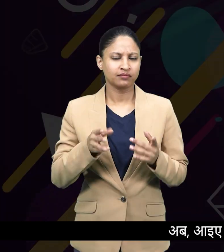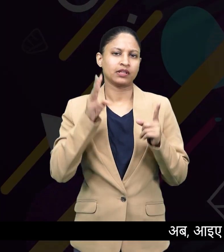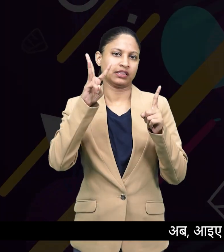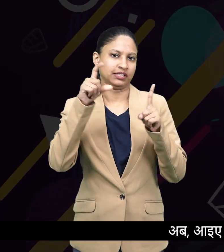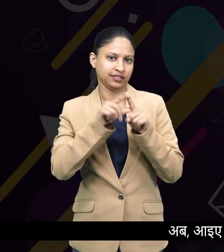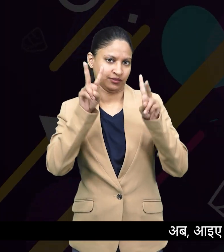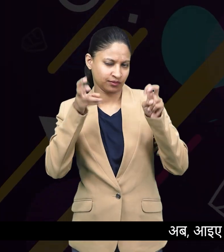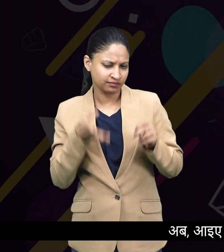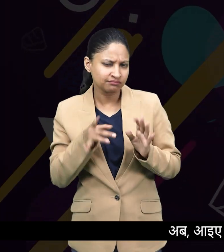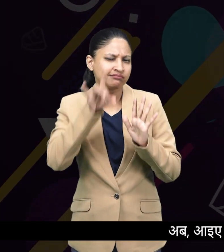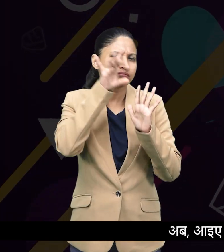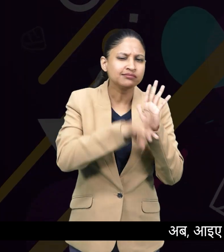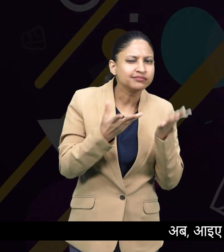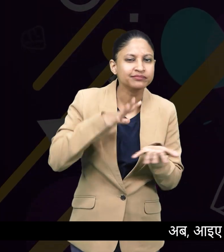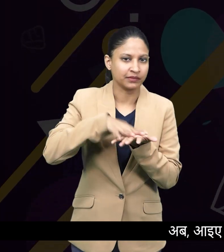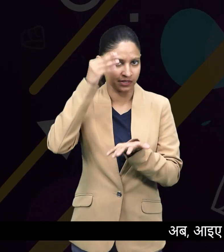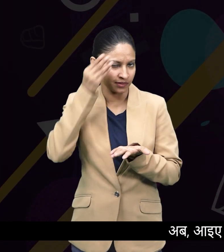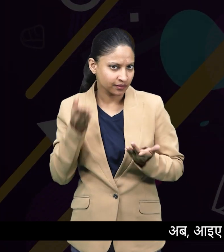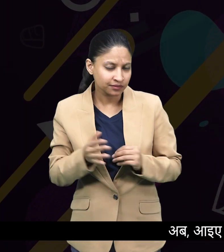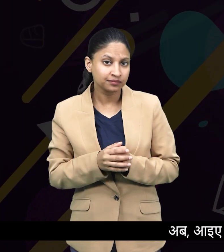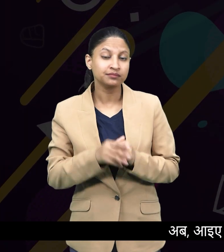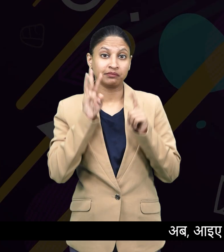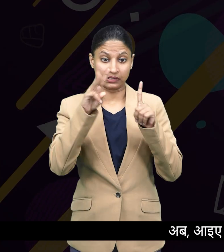अब आइए 3D आकृतियों के विषय में जानें।